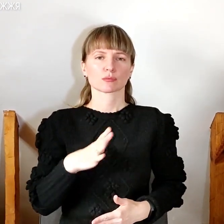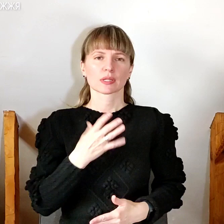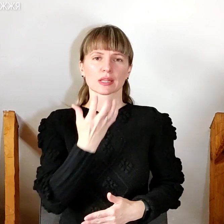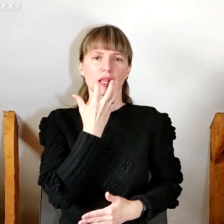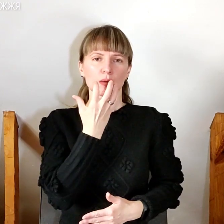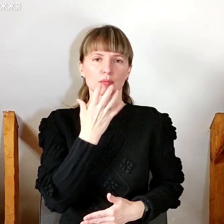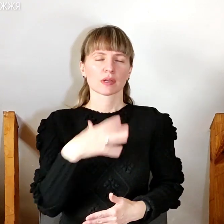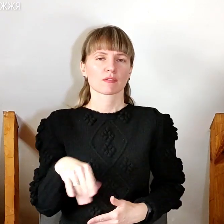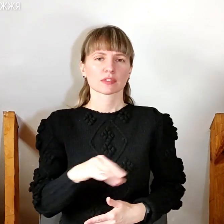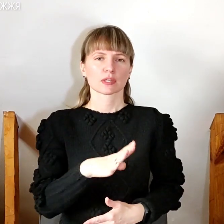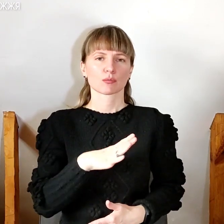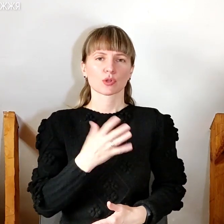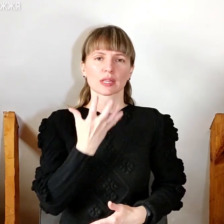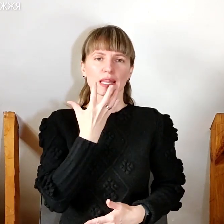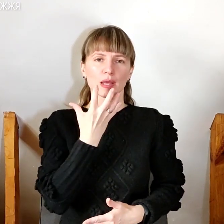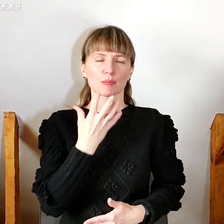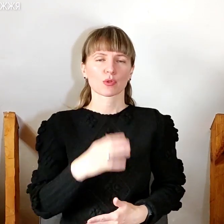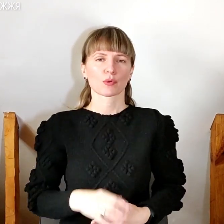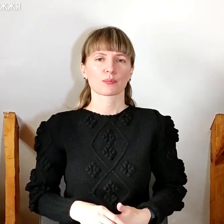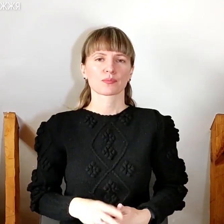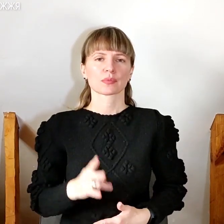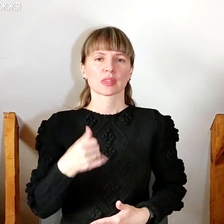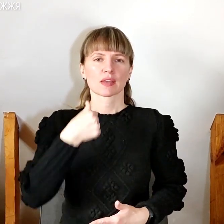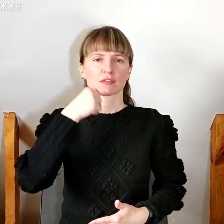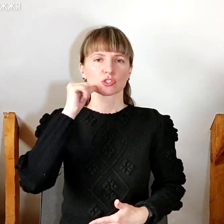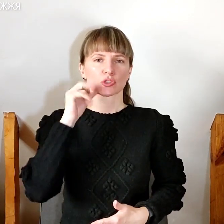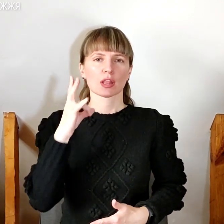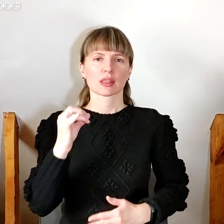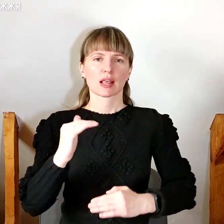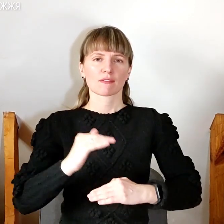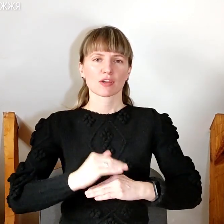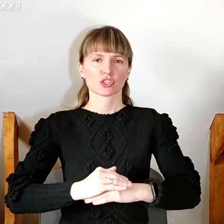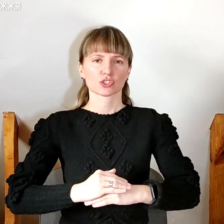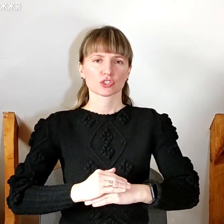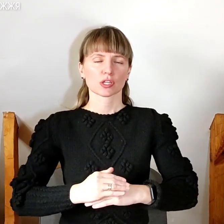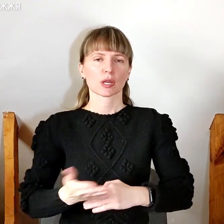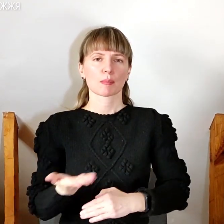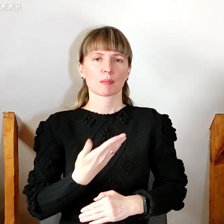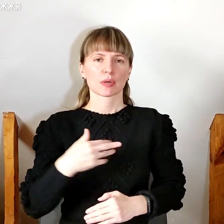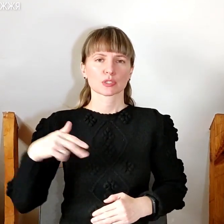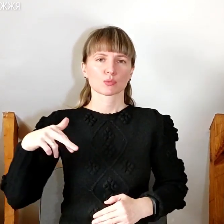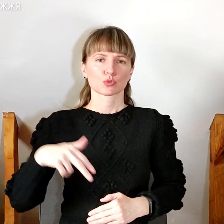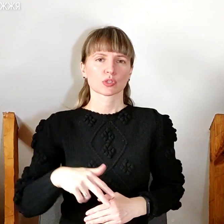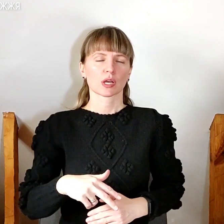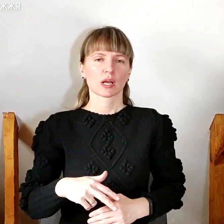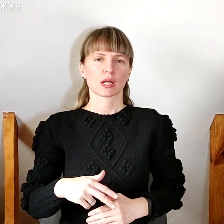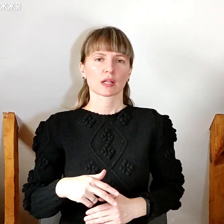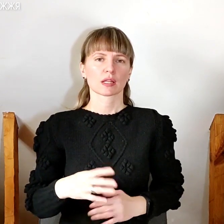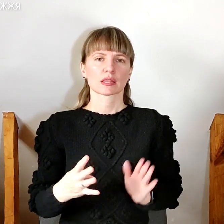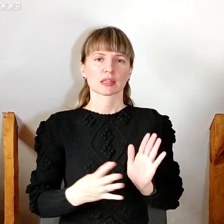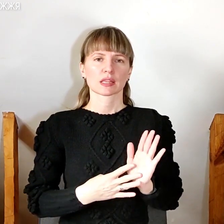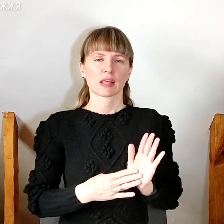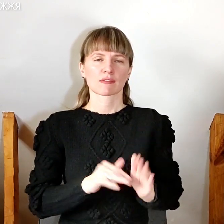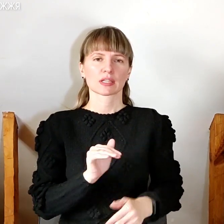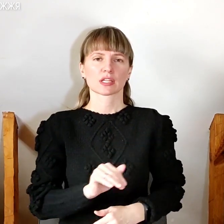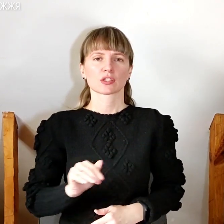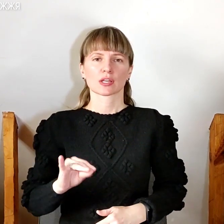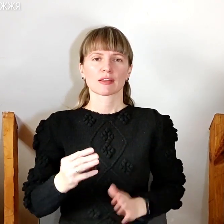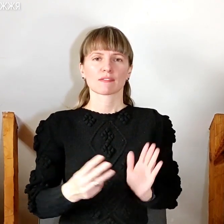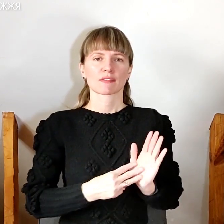все було тепло. Десь на вчора, на вечір ми спускали 9 діточок і 8 батьків,